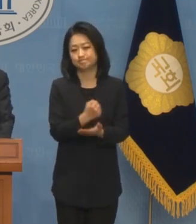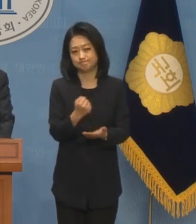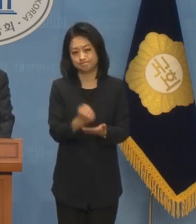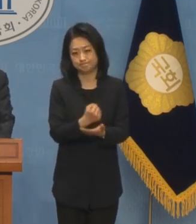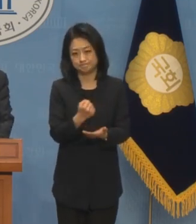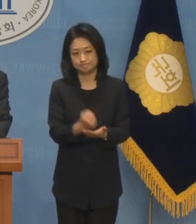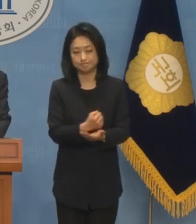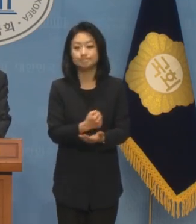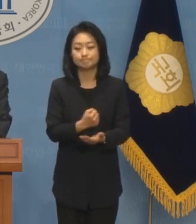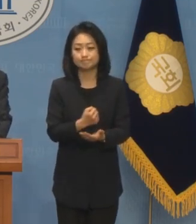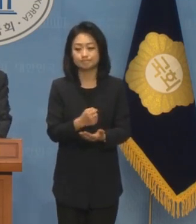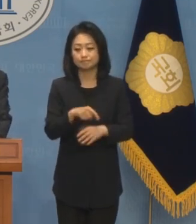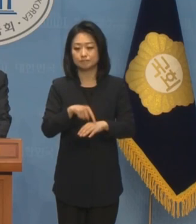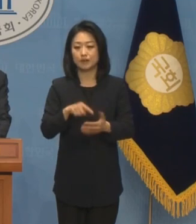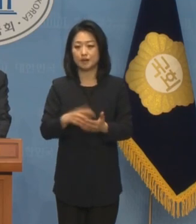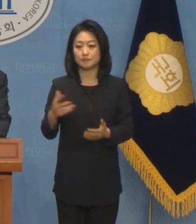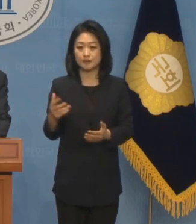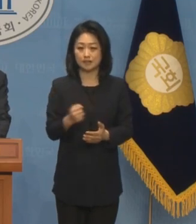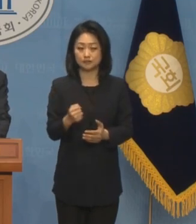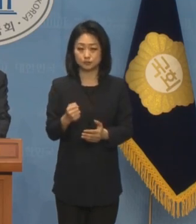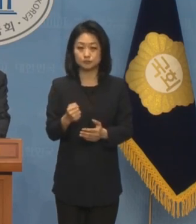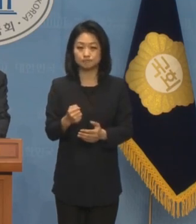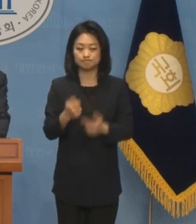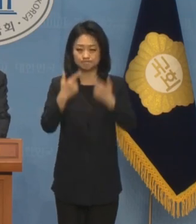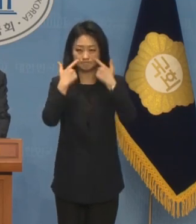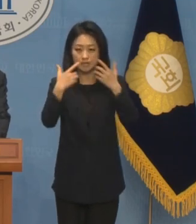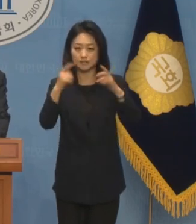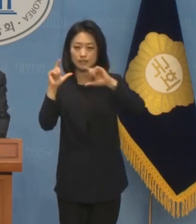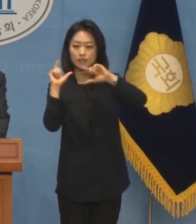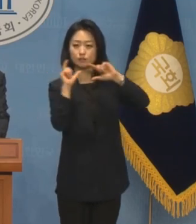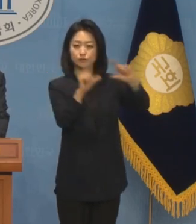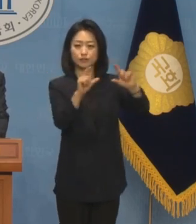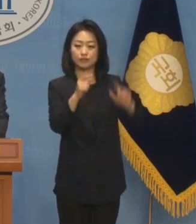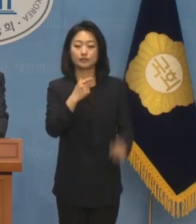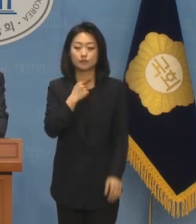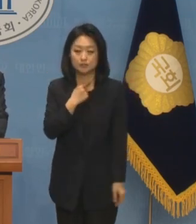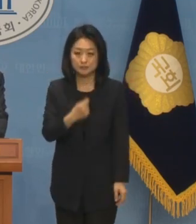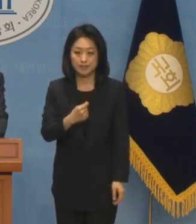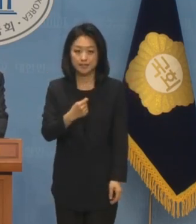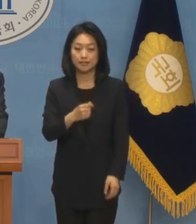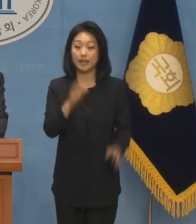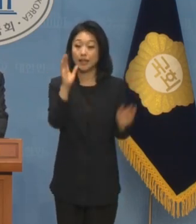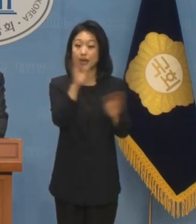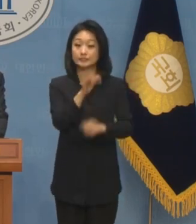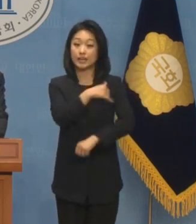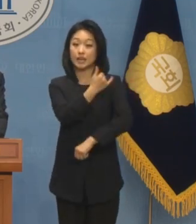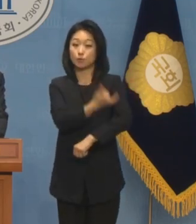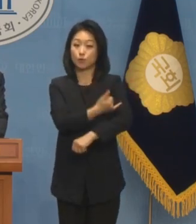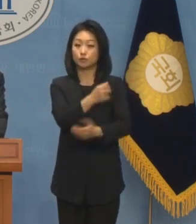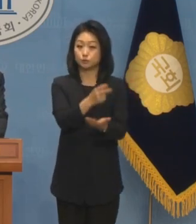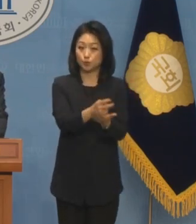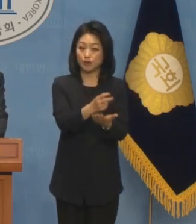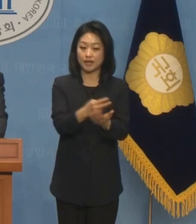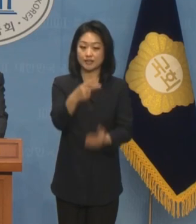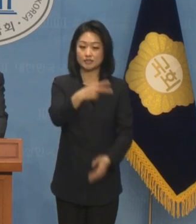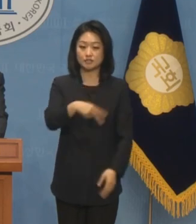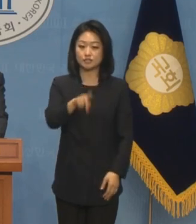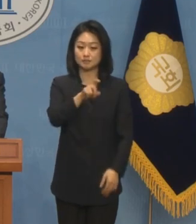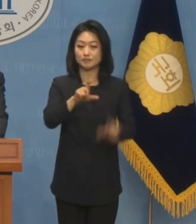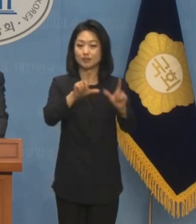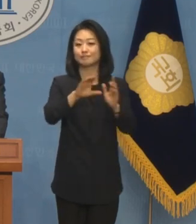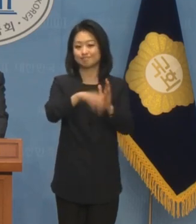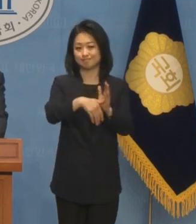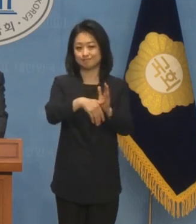무거운 마음으로 강력히 규탄하고자이 자리에 섰습니다 학생 인권 조례는 2010년대